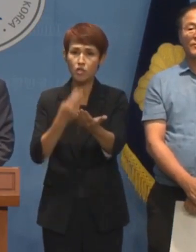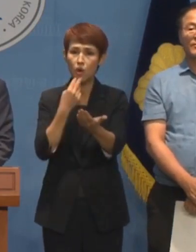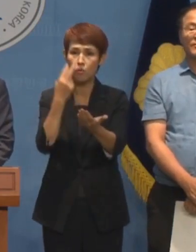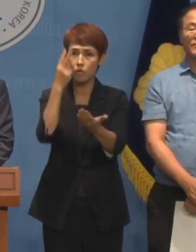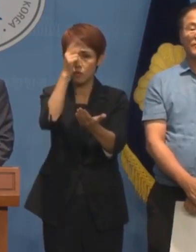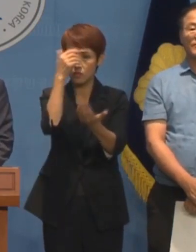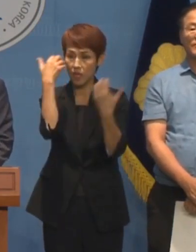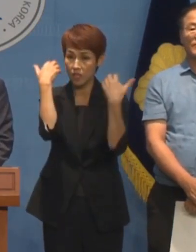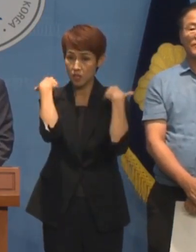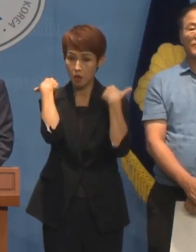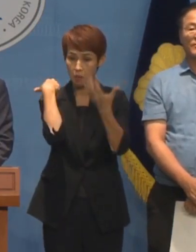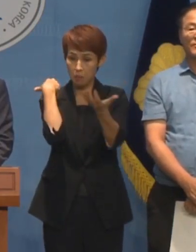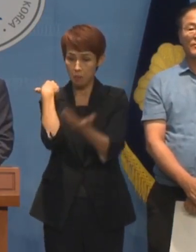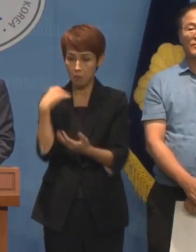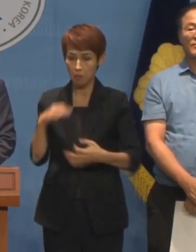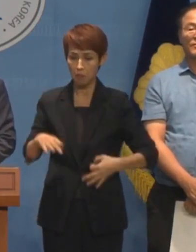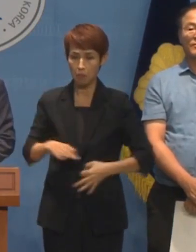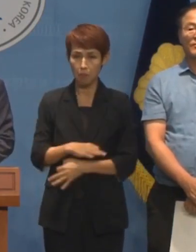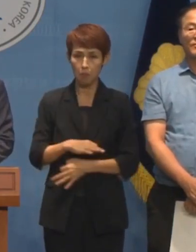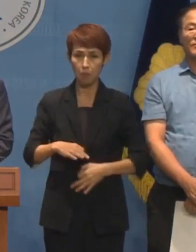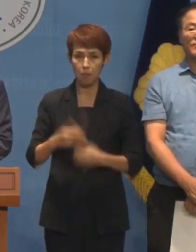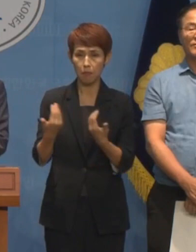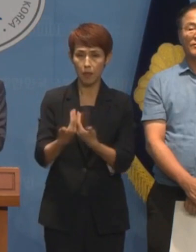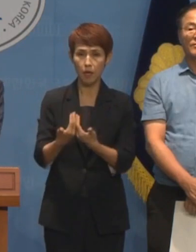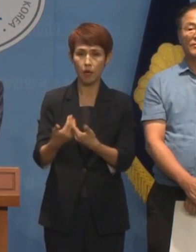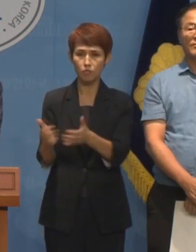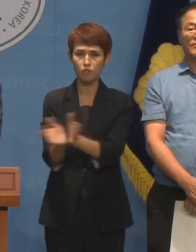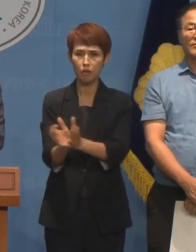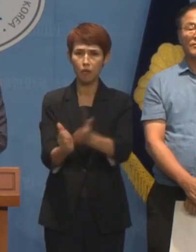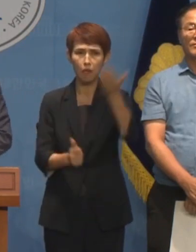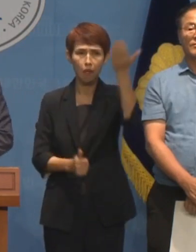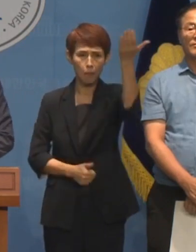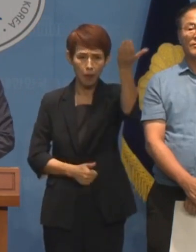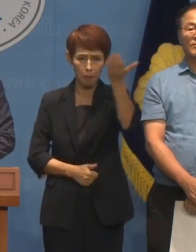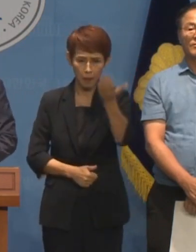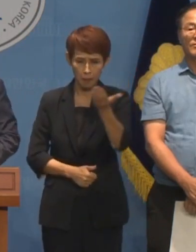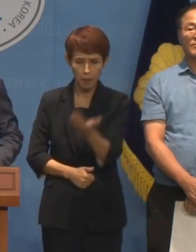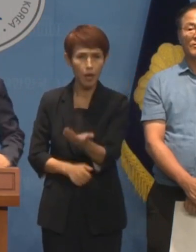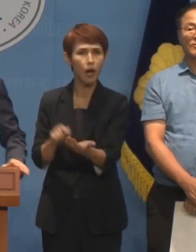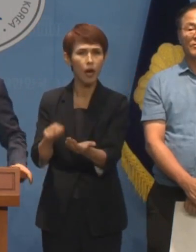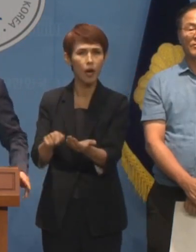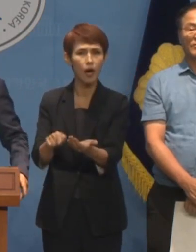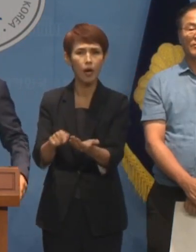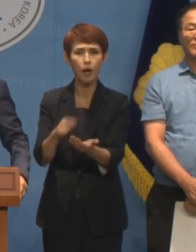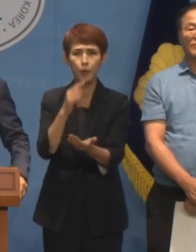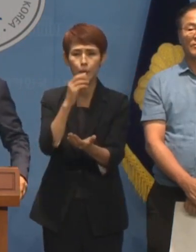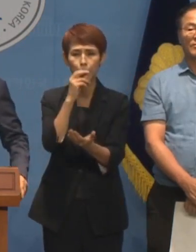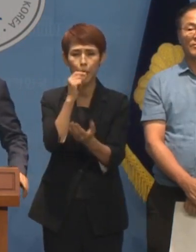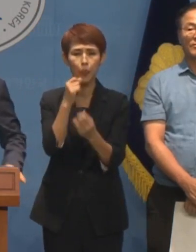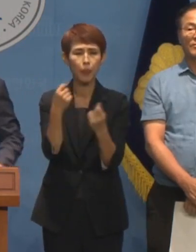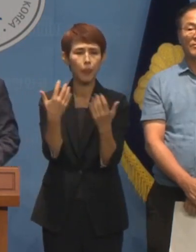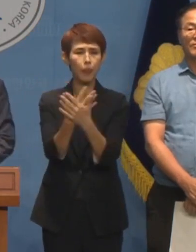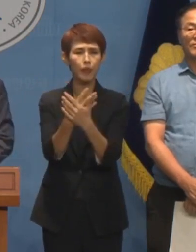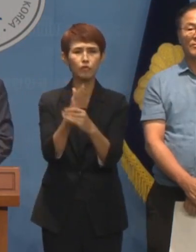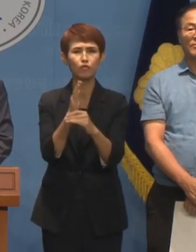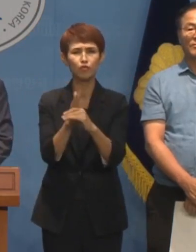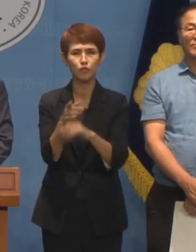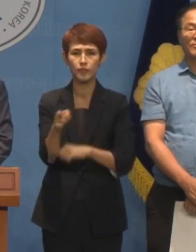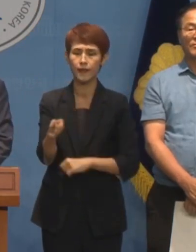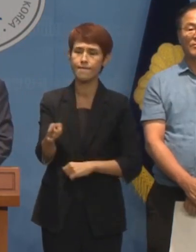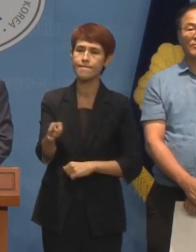서울경찰청 반부패 부서로 또다시 이관이 돼서 흐지부지 되고 있음을